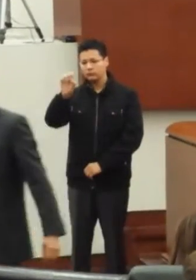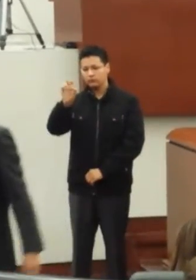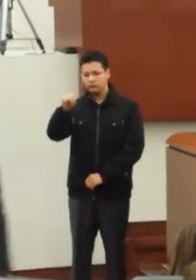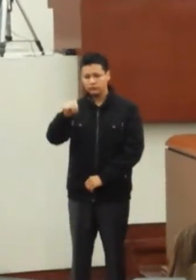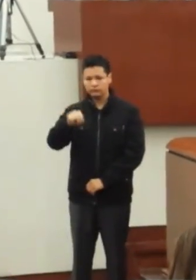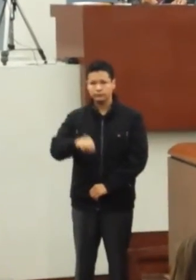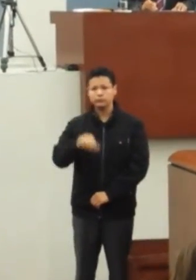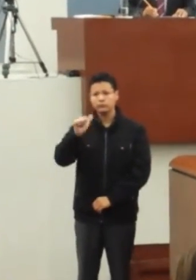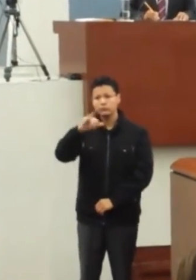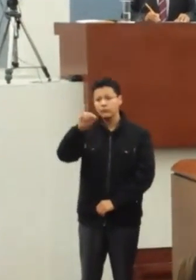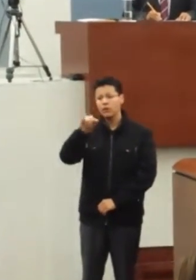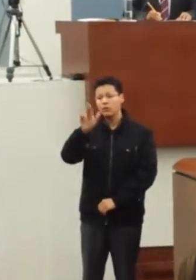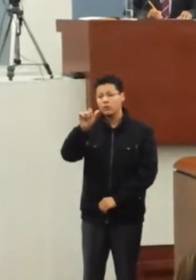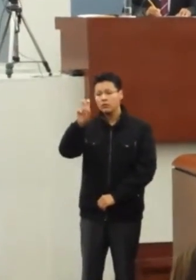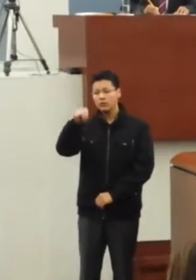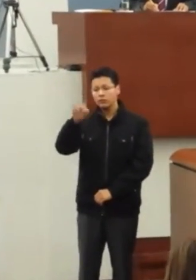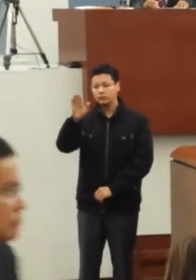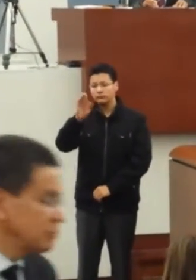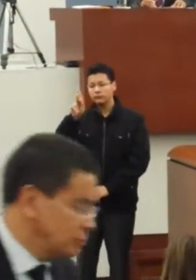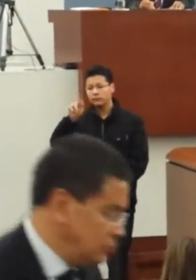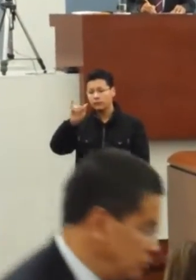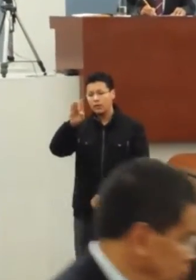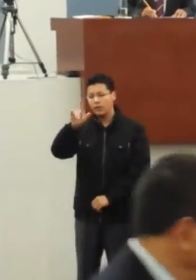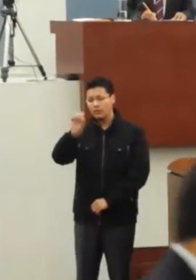rompamos los comandos martínez